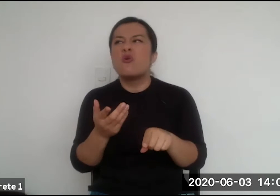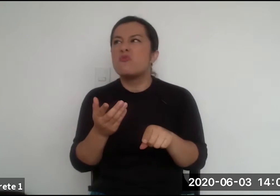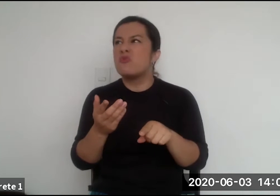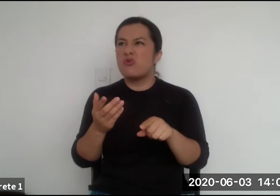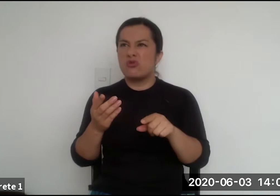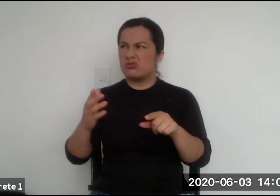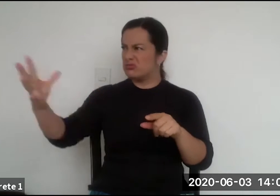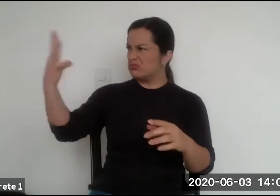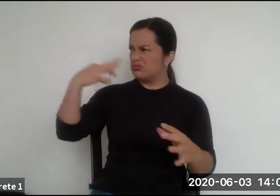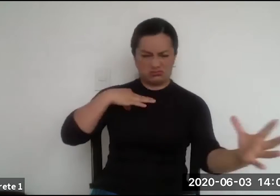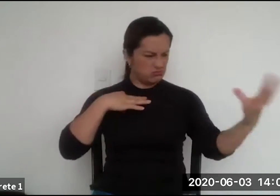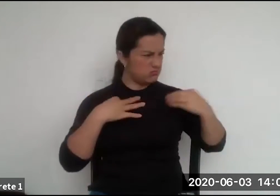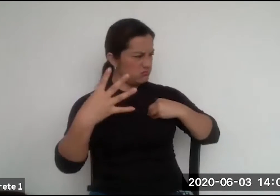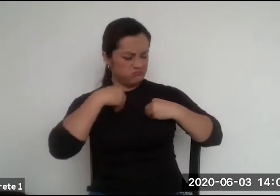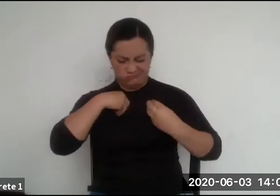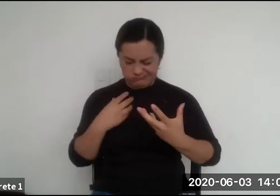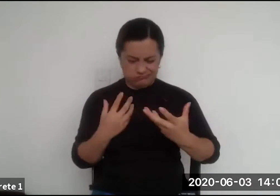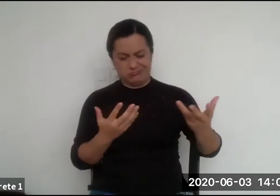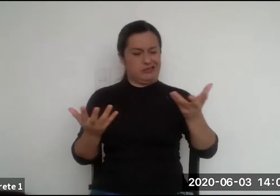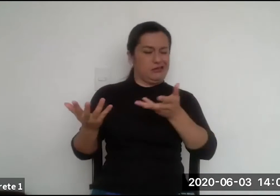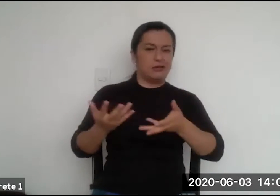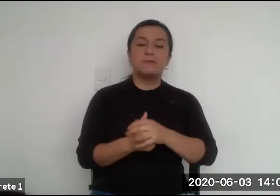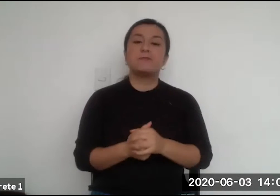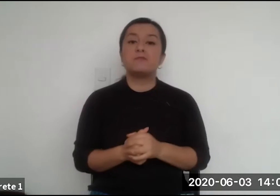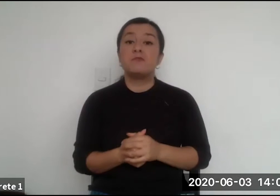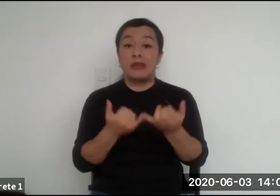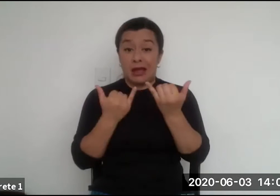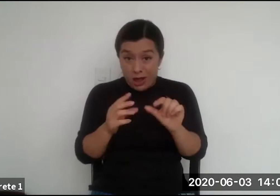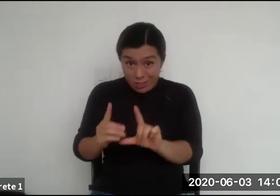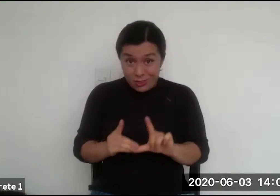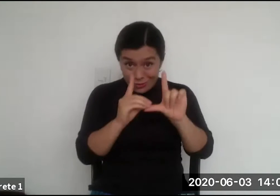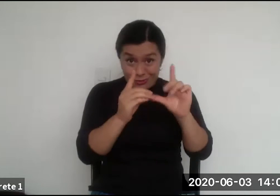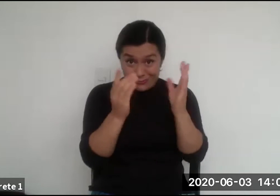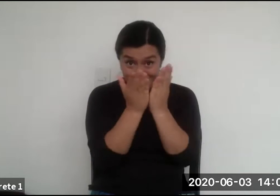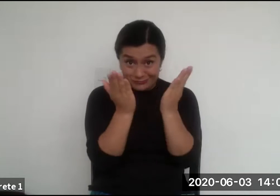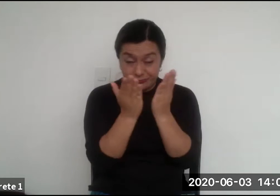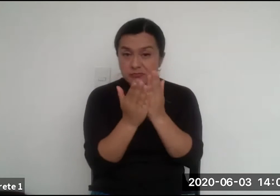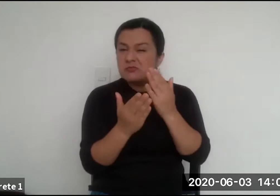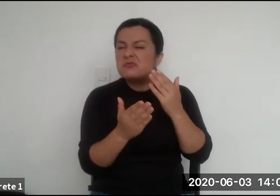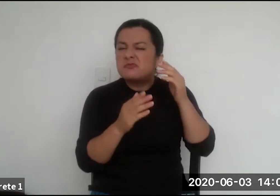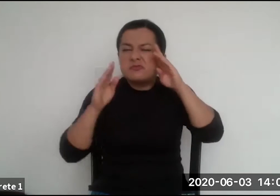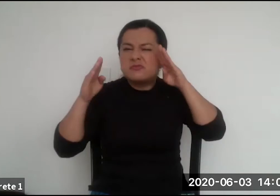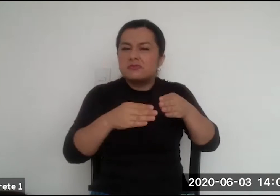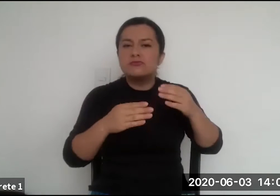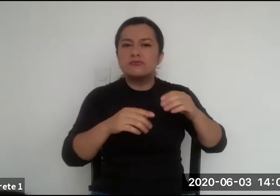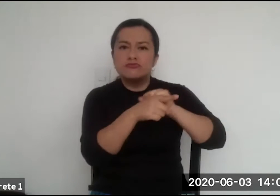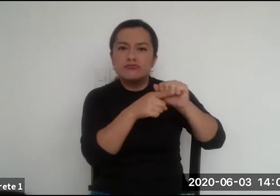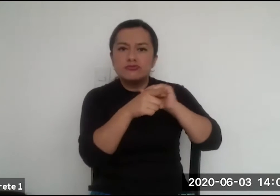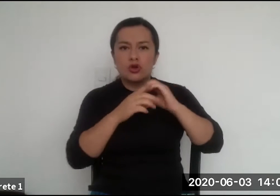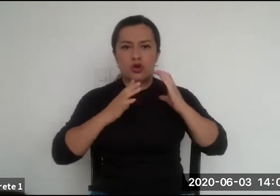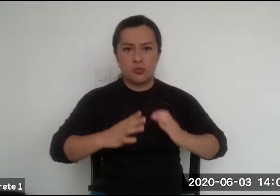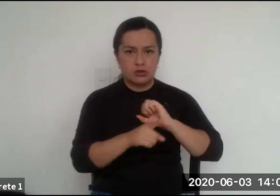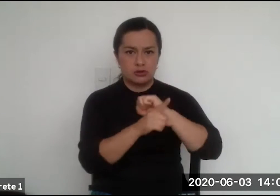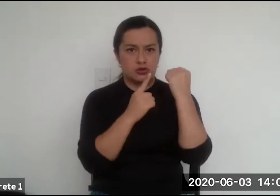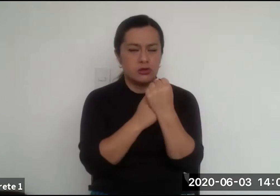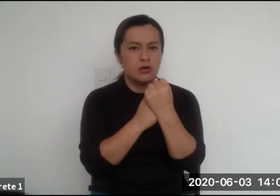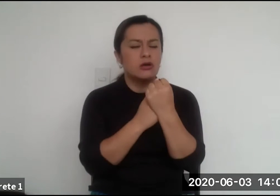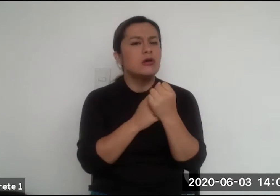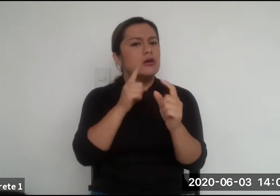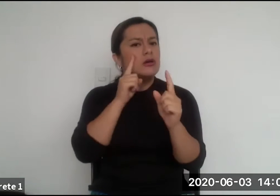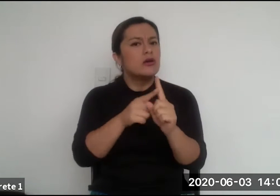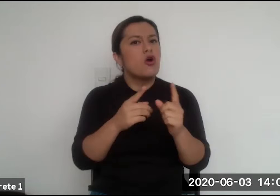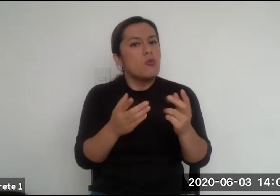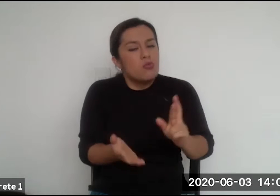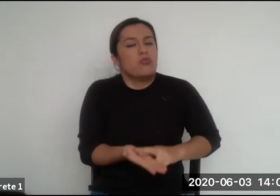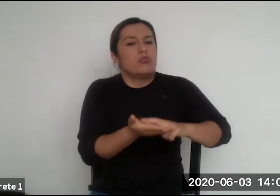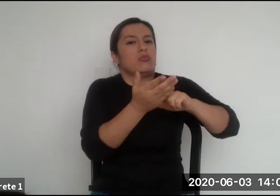involucran. Actualmente en su doctorado se enfoca en los procesos de entrenamiento corporal y social involucrados en la idea de rehabilitación